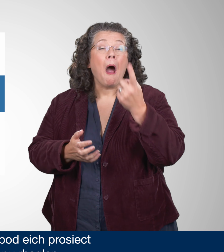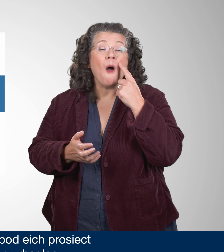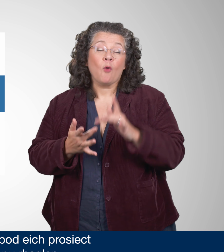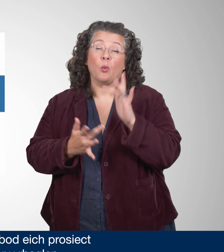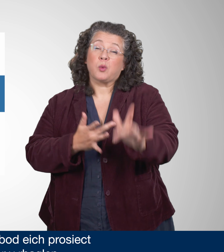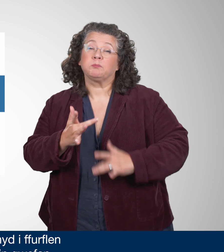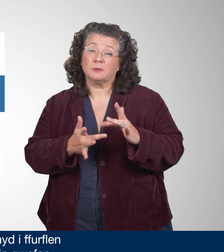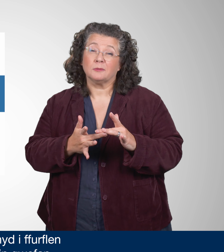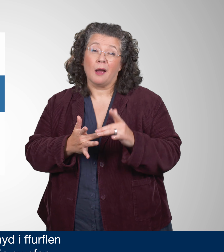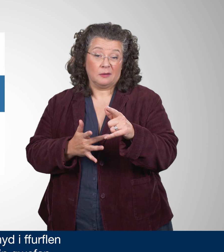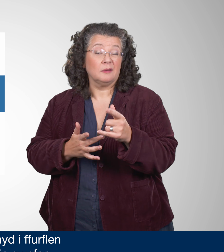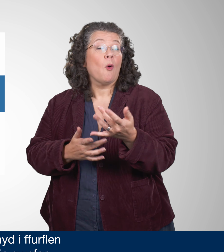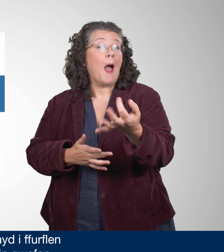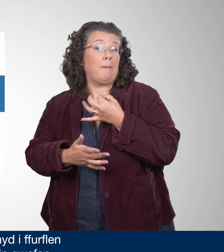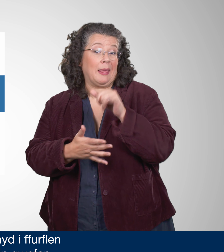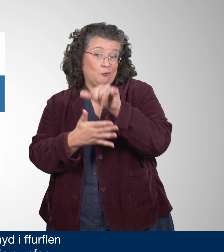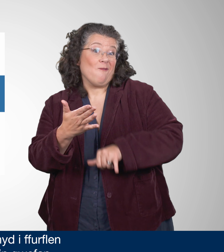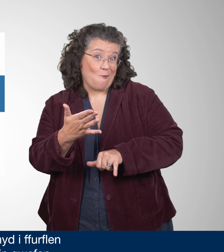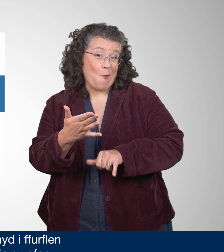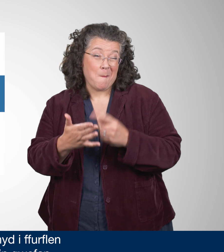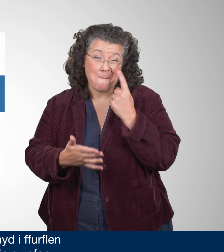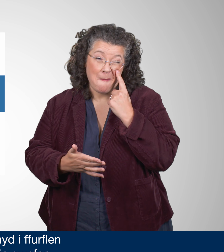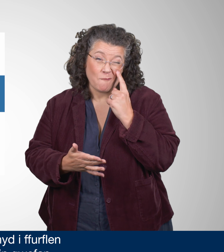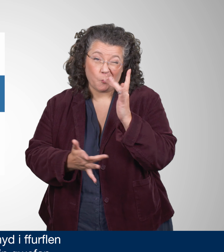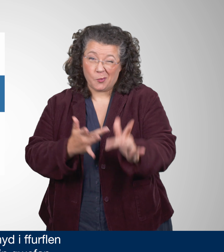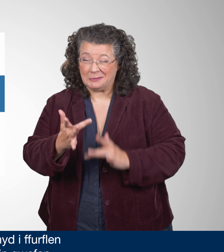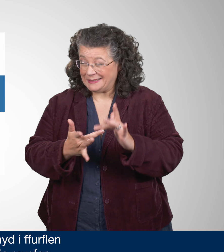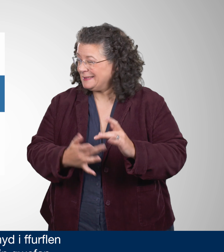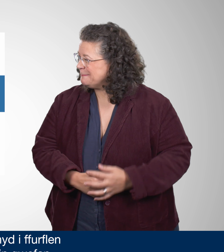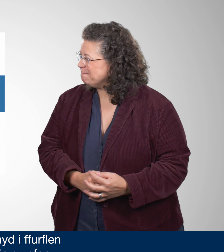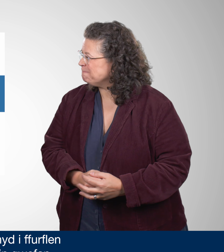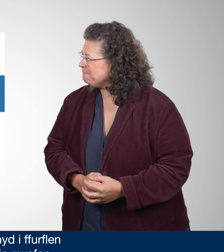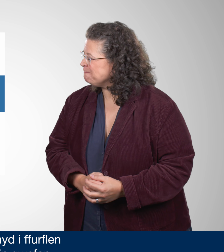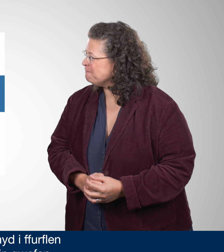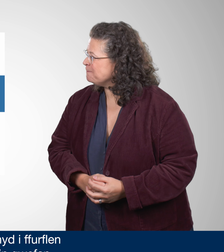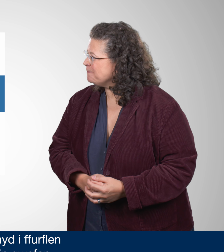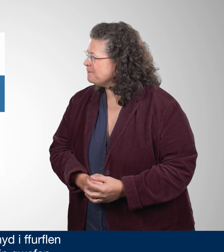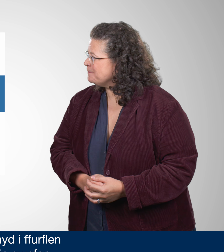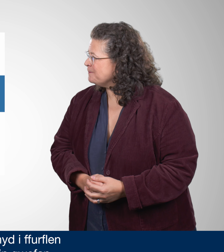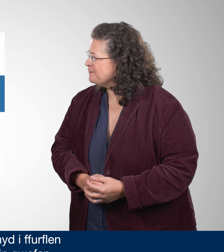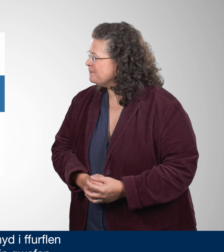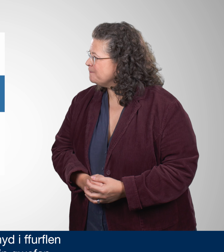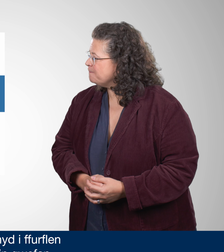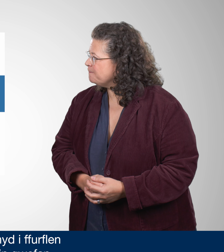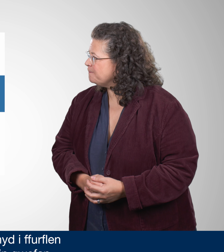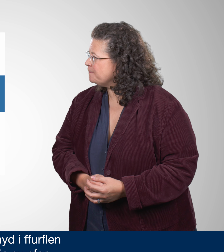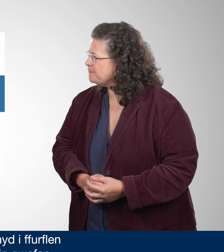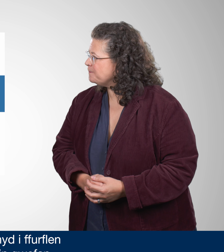gallwch ddod o hyd i ffurflen gais ar-lein ar ein gwefan.